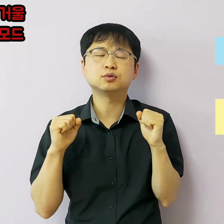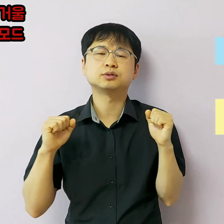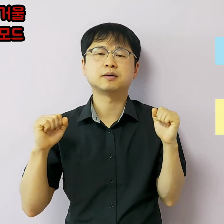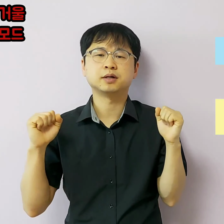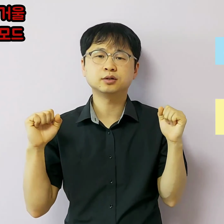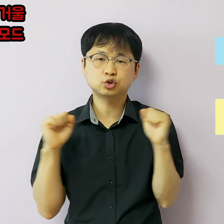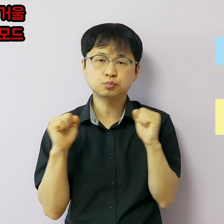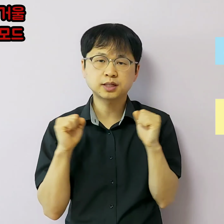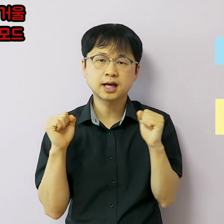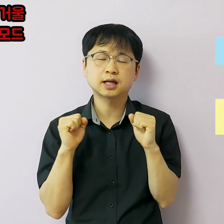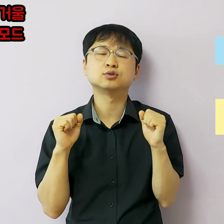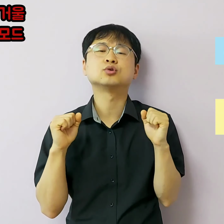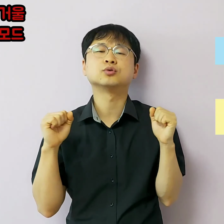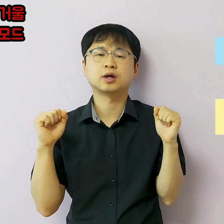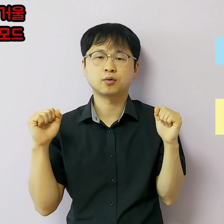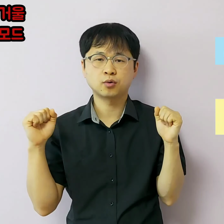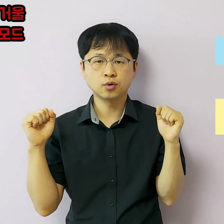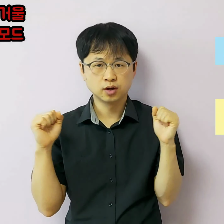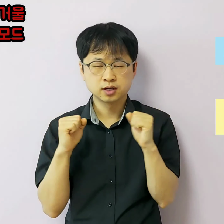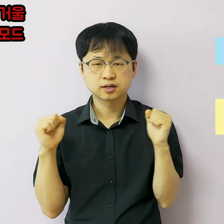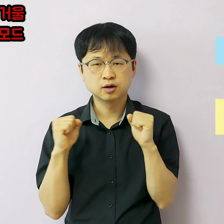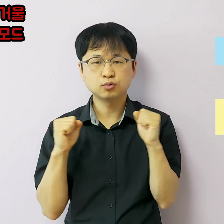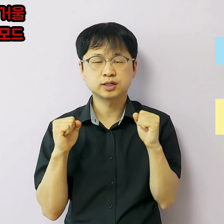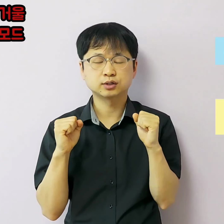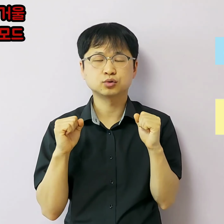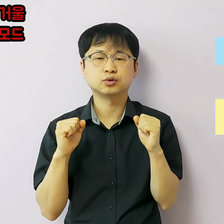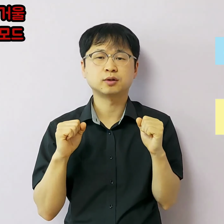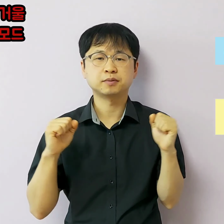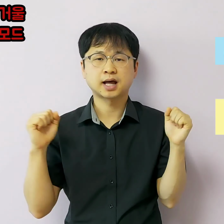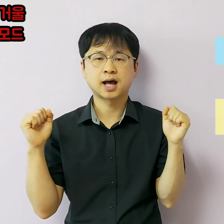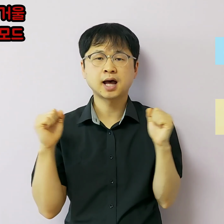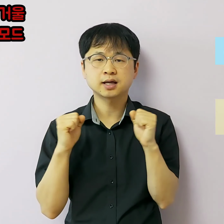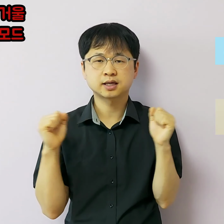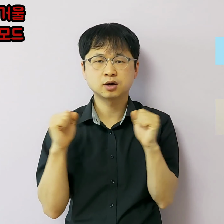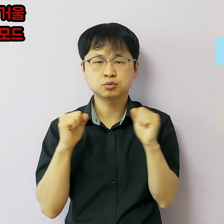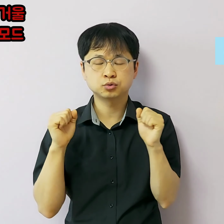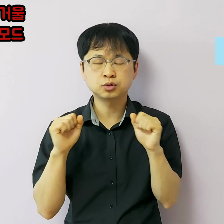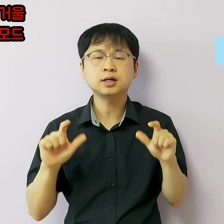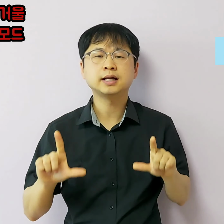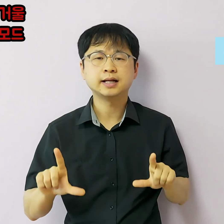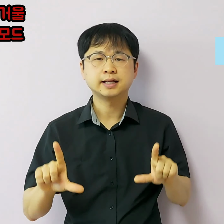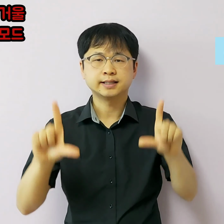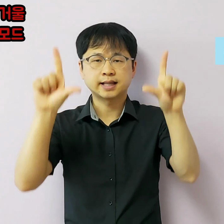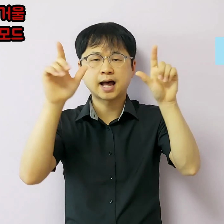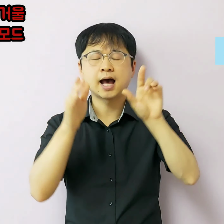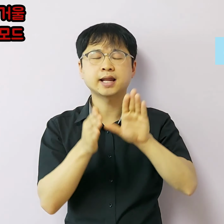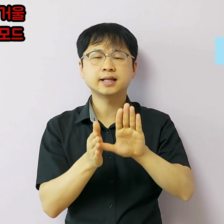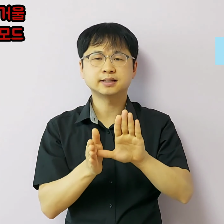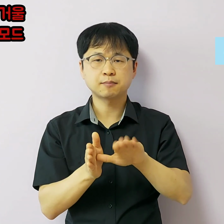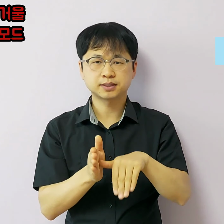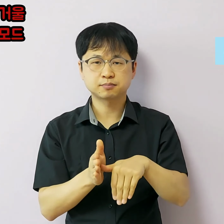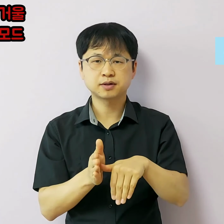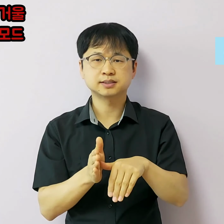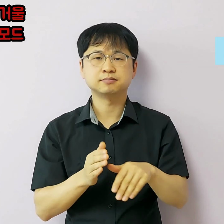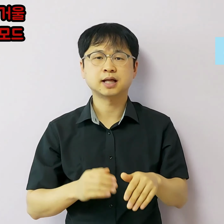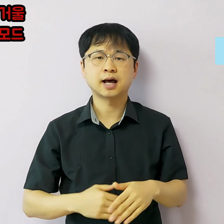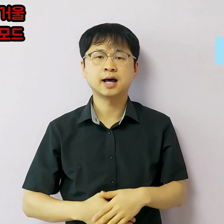모습 하면 춥다라는 수어도 되고, 겨울이라는 수어도 됩니다. 겨울, 날에는 앞에서